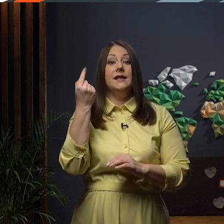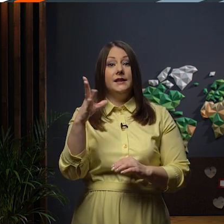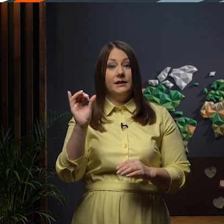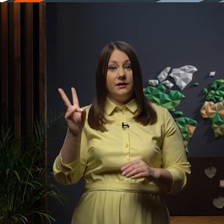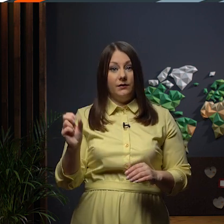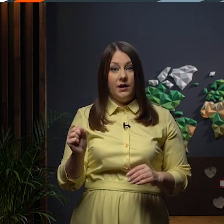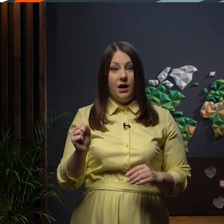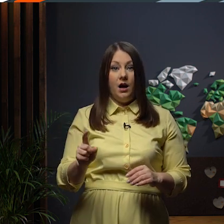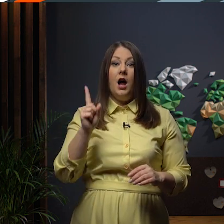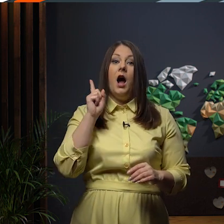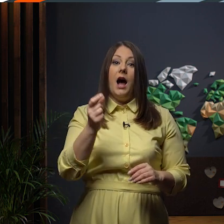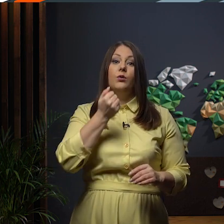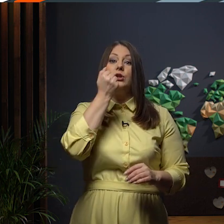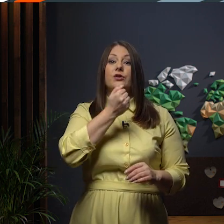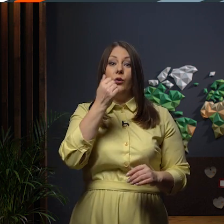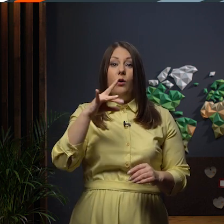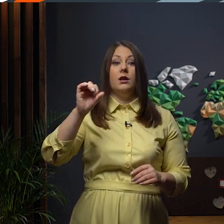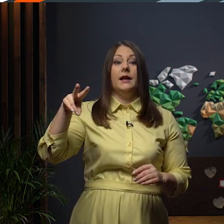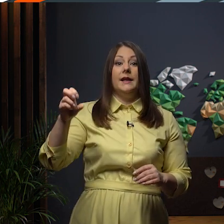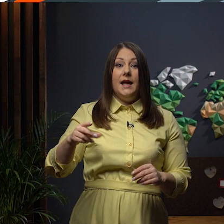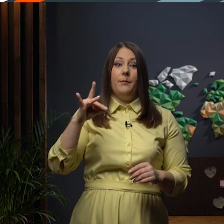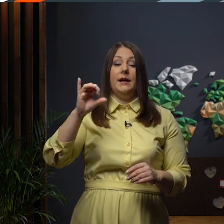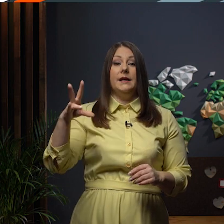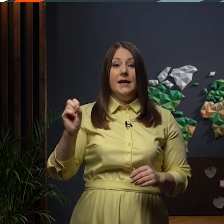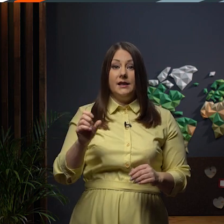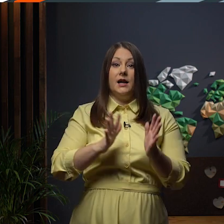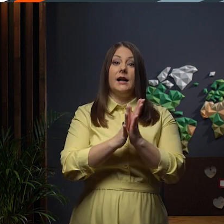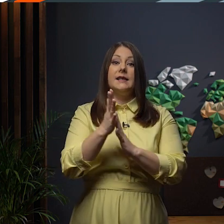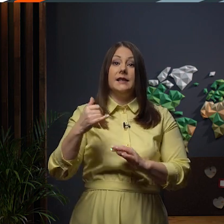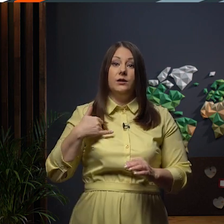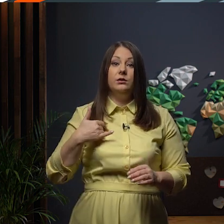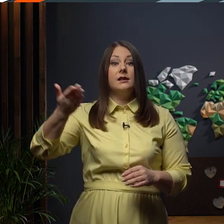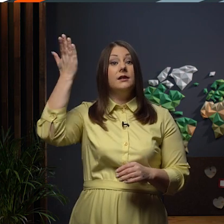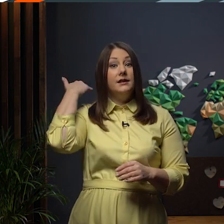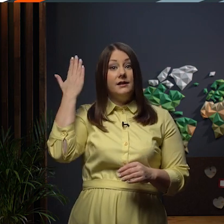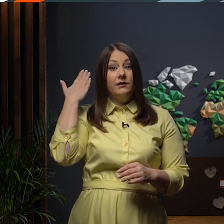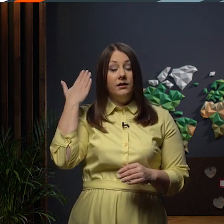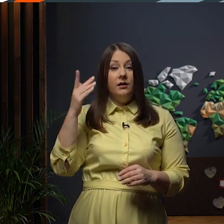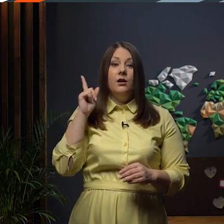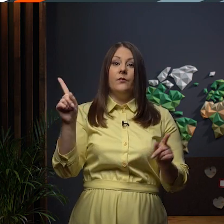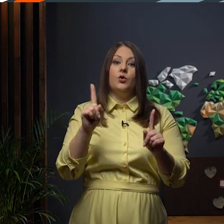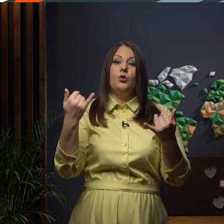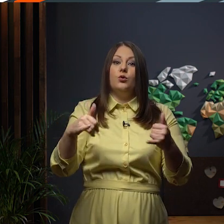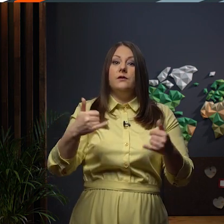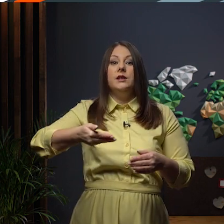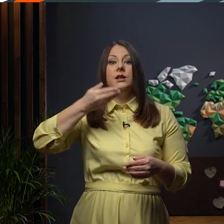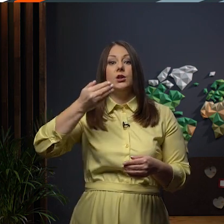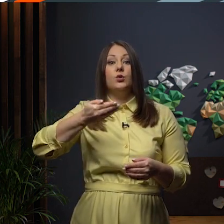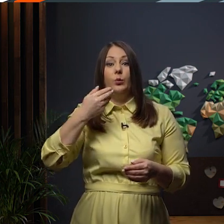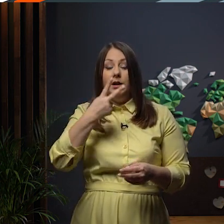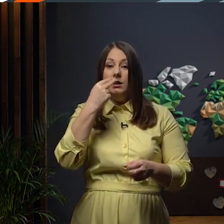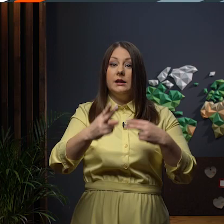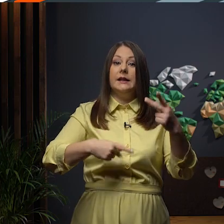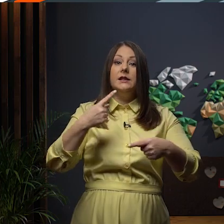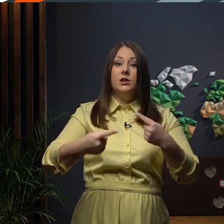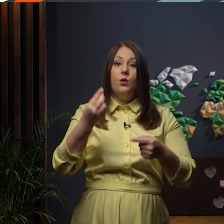выращивать с 11 века. А вот свекла, репа, редька росли у нас издавна. Но что удивительно,